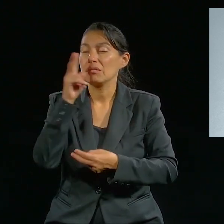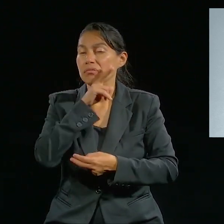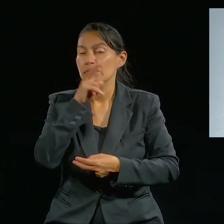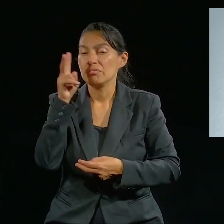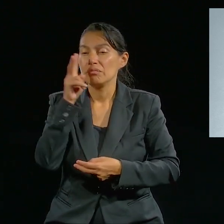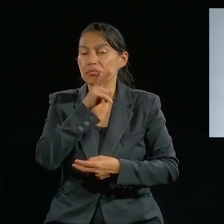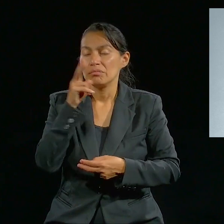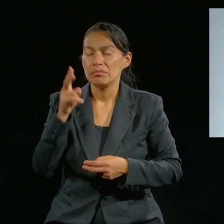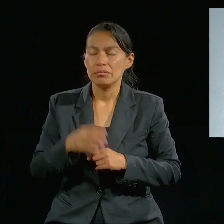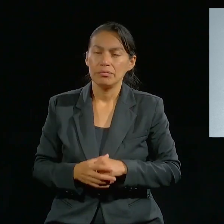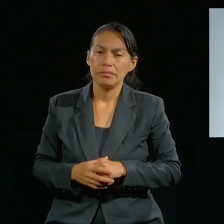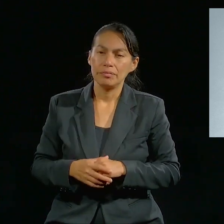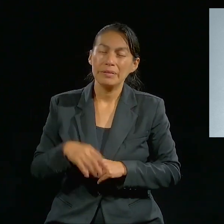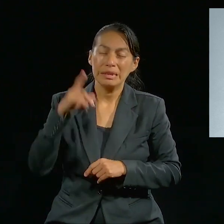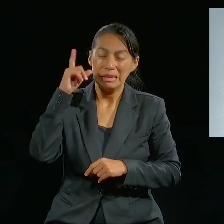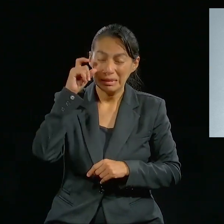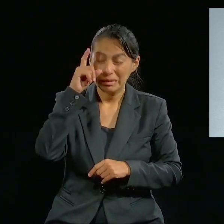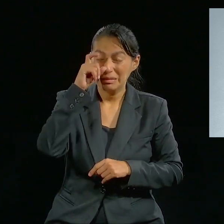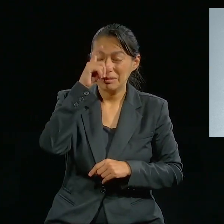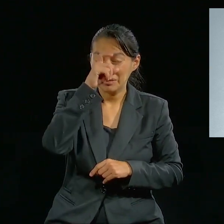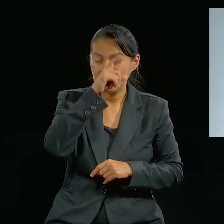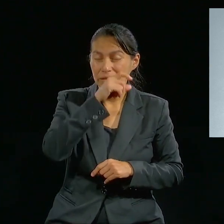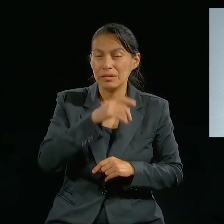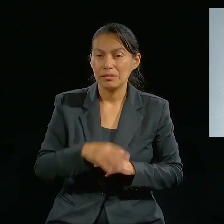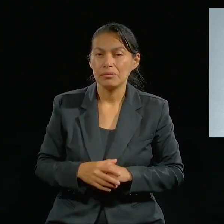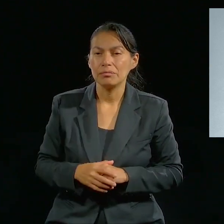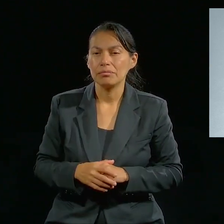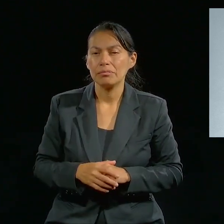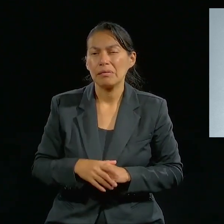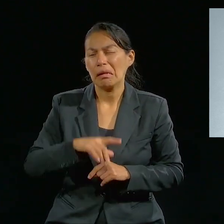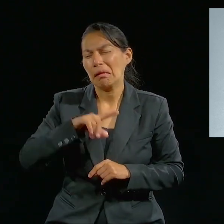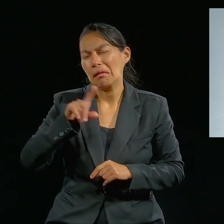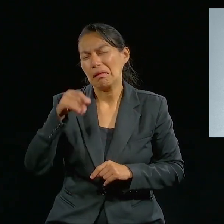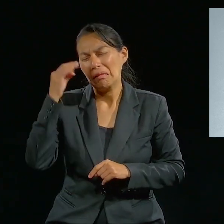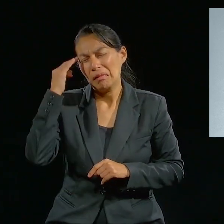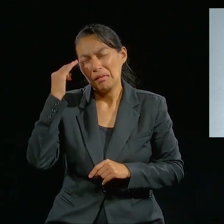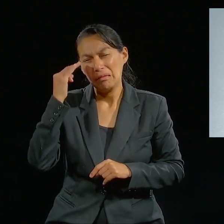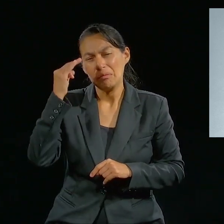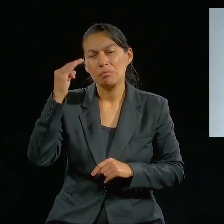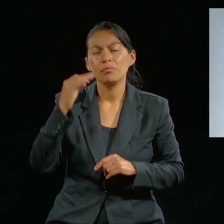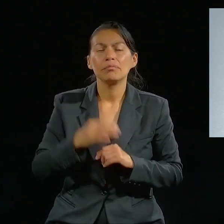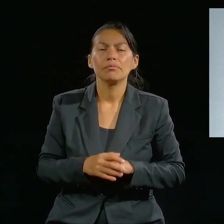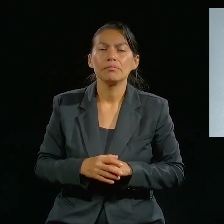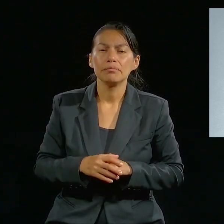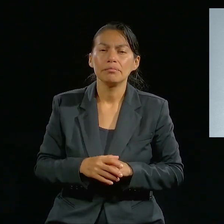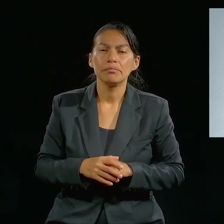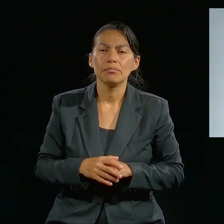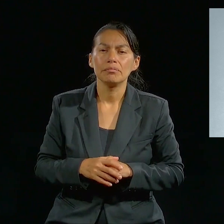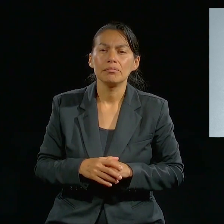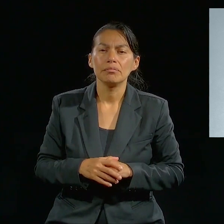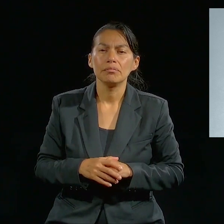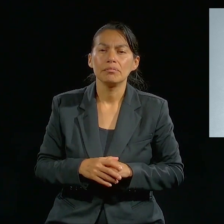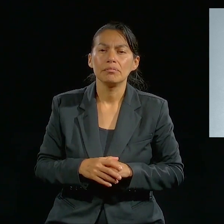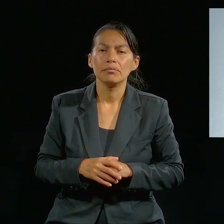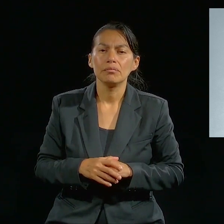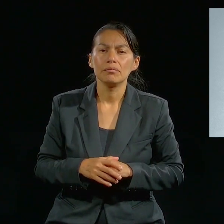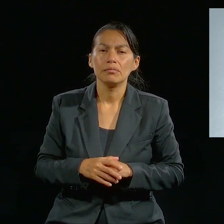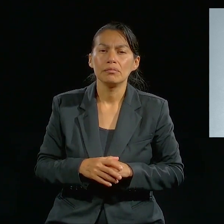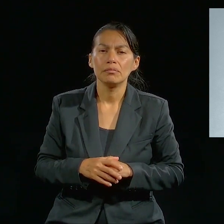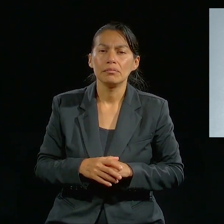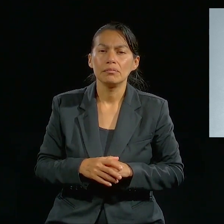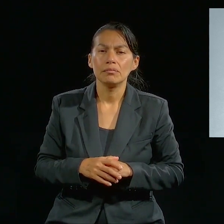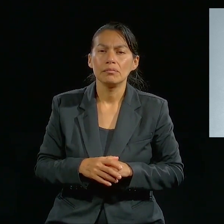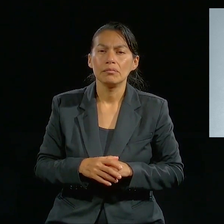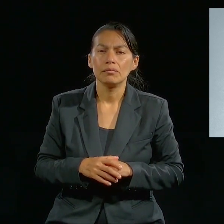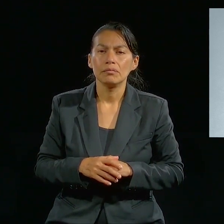fue una situación bastante difícil el tiempo pasó y resulta